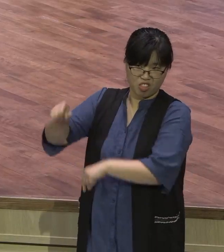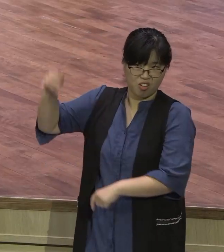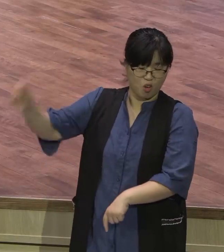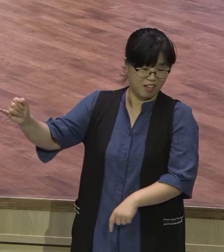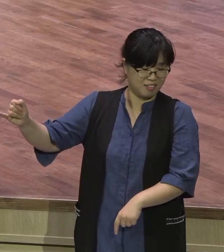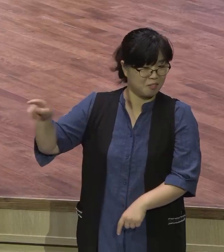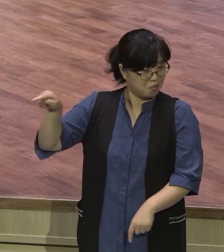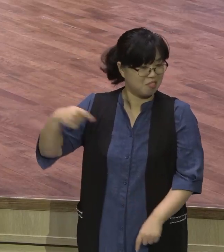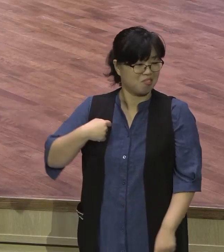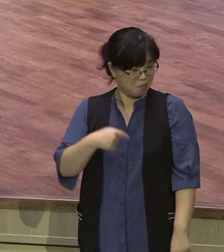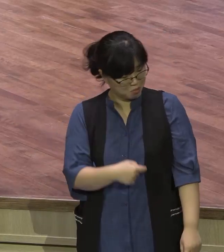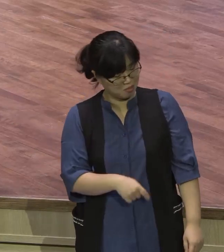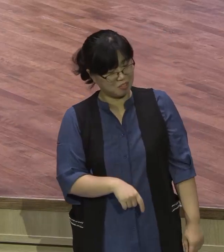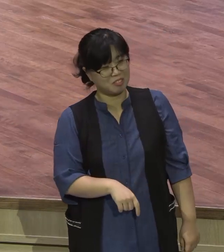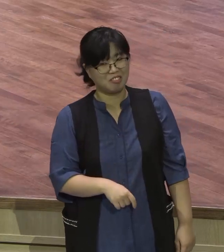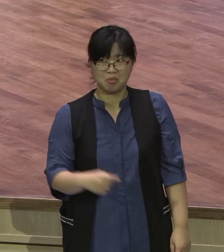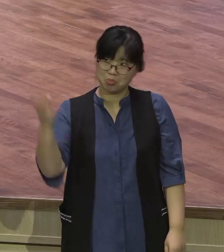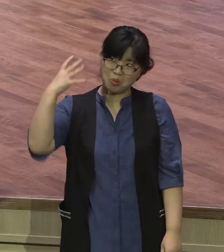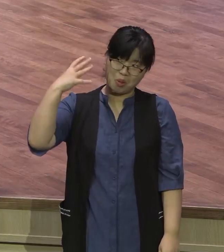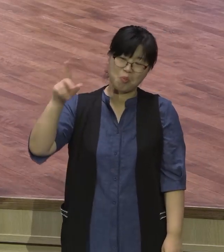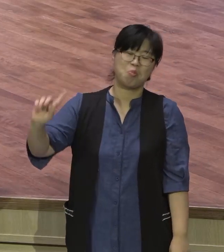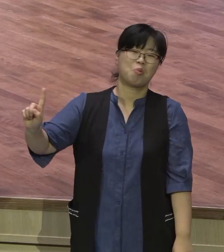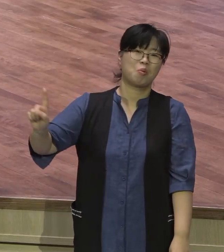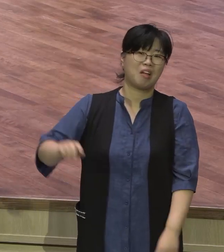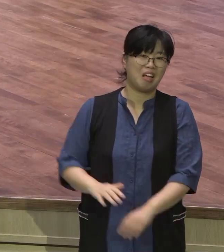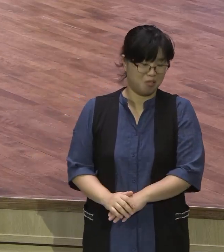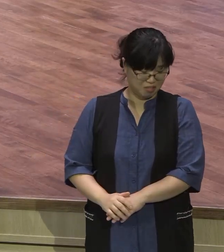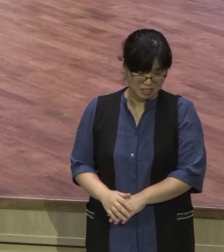옛날에 둘이 노래방 가서 테스트해봤어 내가 훨씬 낫다